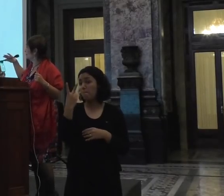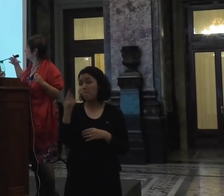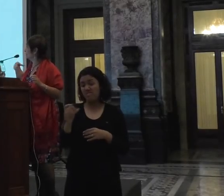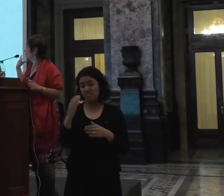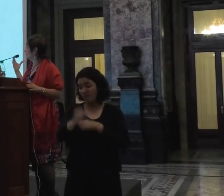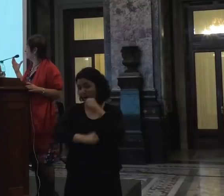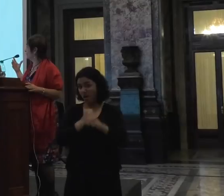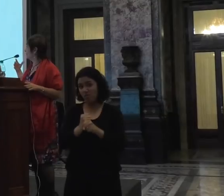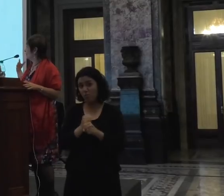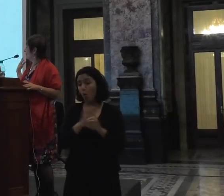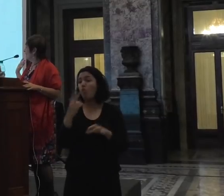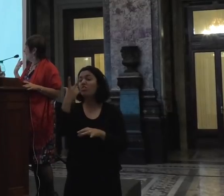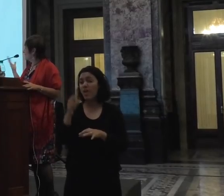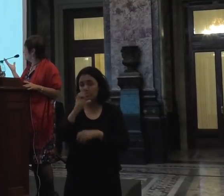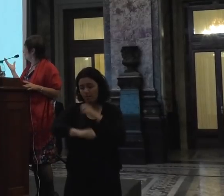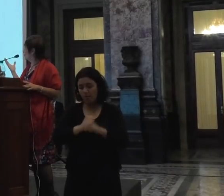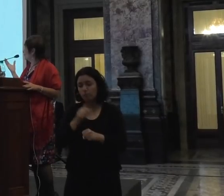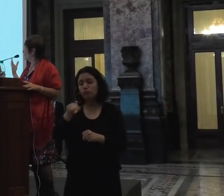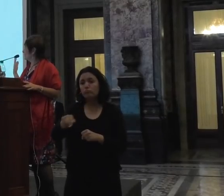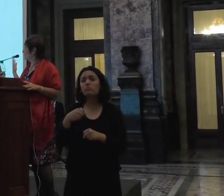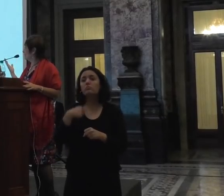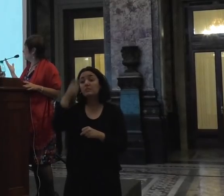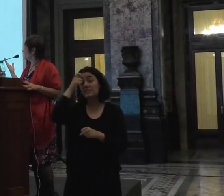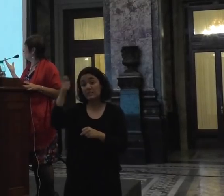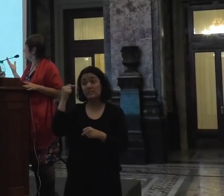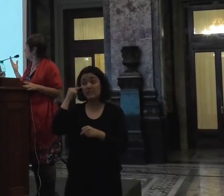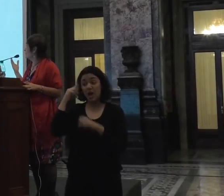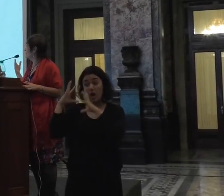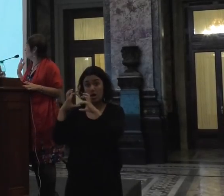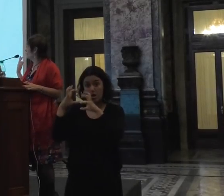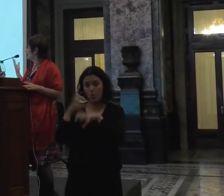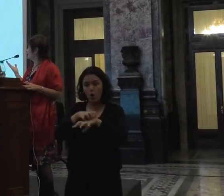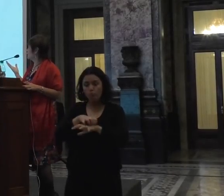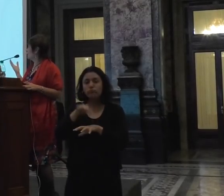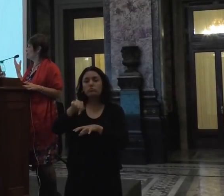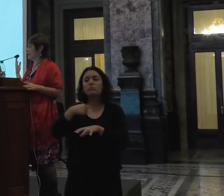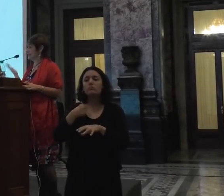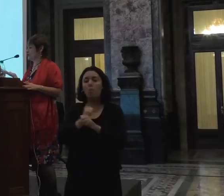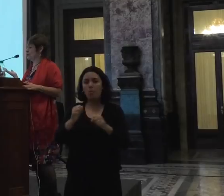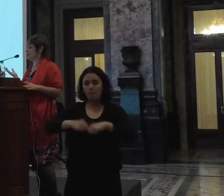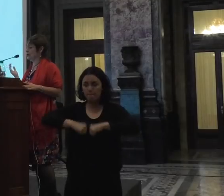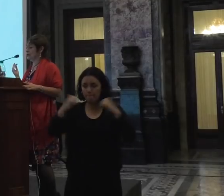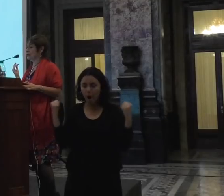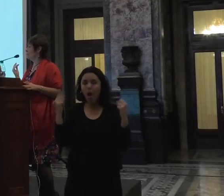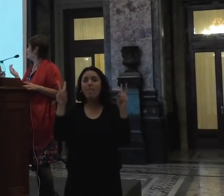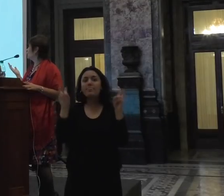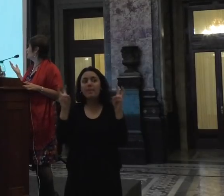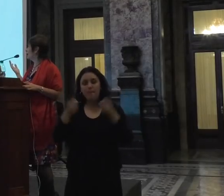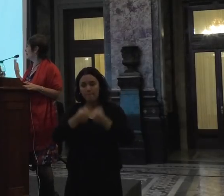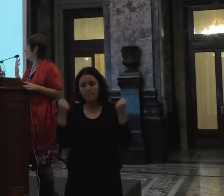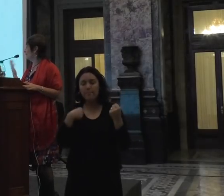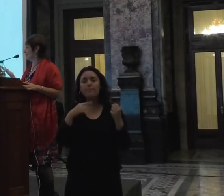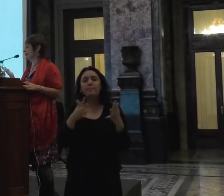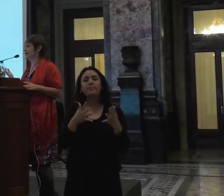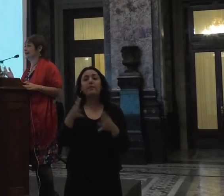la neurociencia cognitiva ha crecido enormemente en varias áreas, por ejemplo, la percepción, la atención,